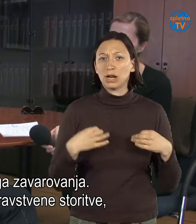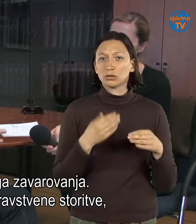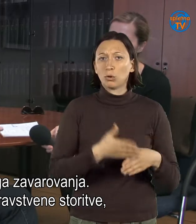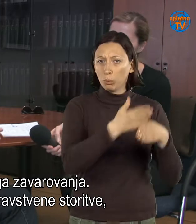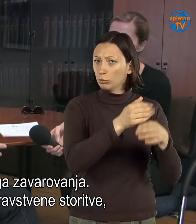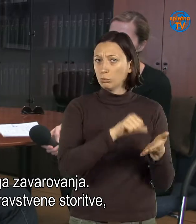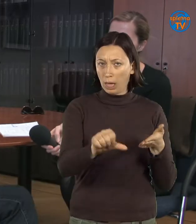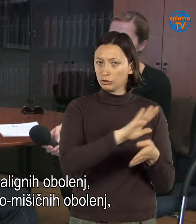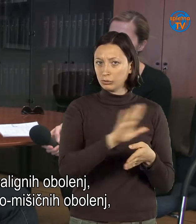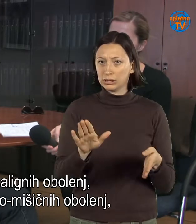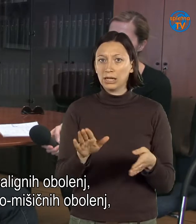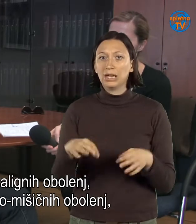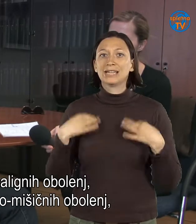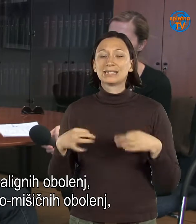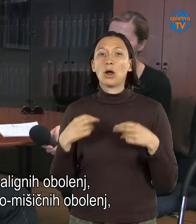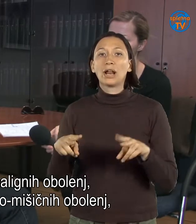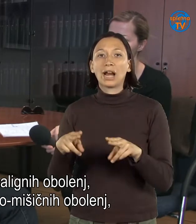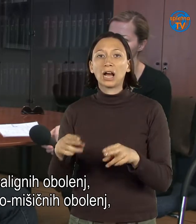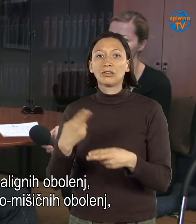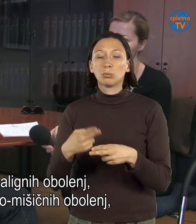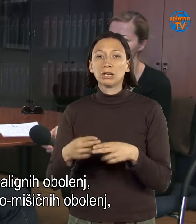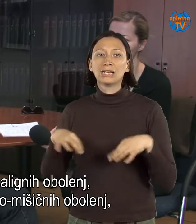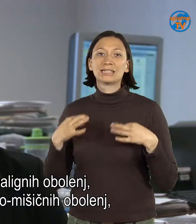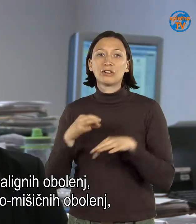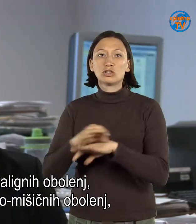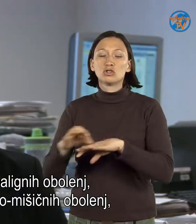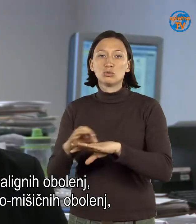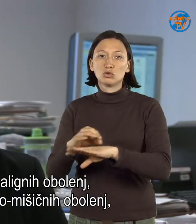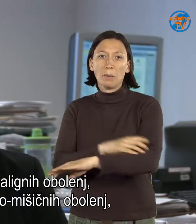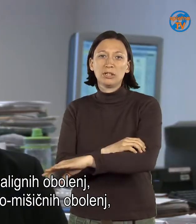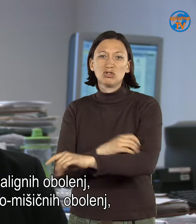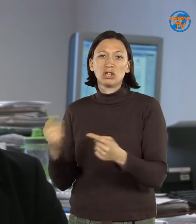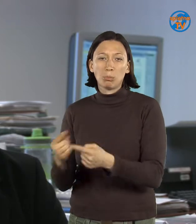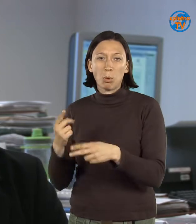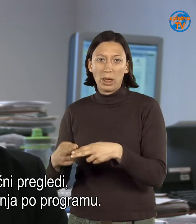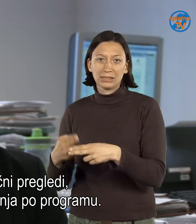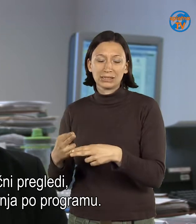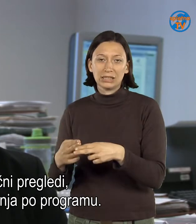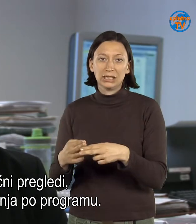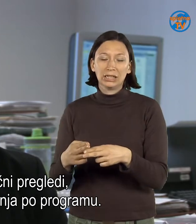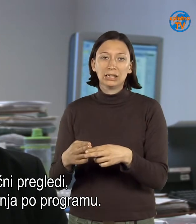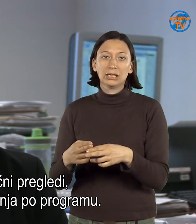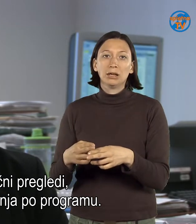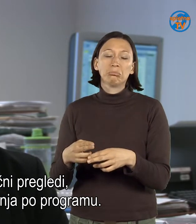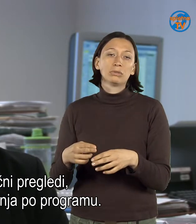zdravstvene storitve, zdravljenje malignih obolenj, zdravljenje živčno-mišičnih obolenj,